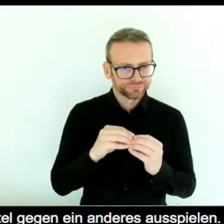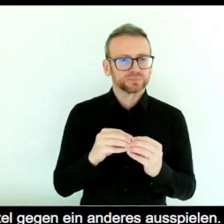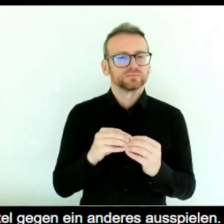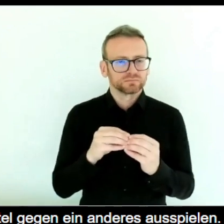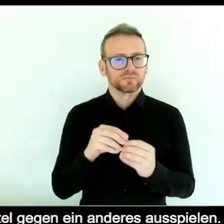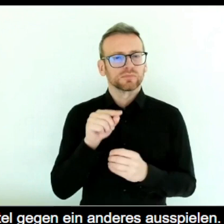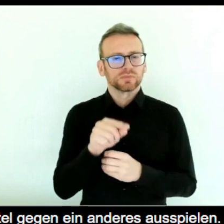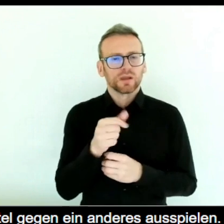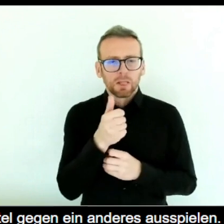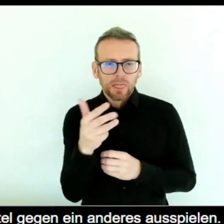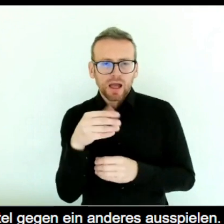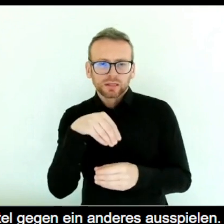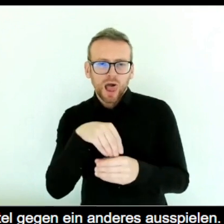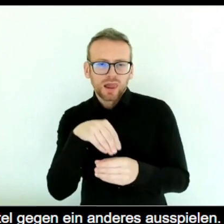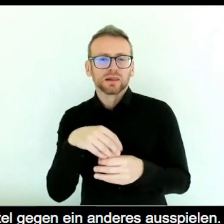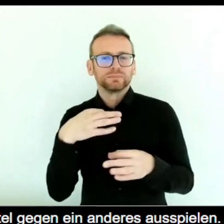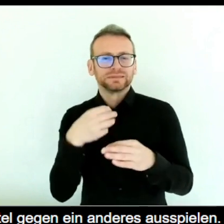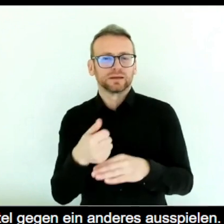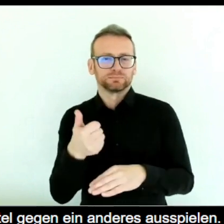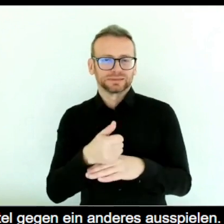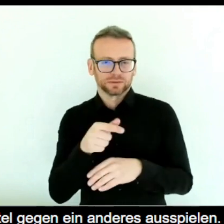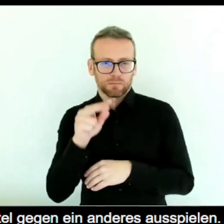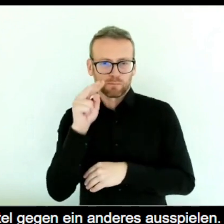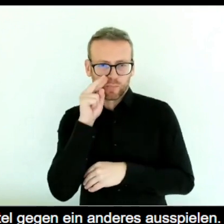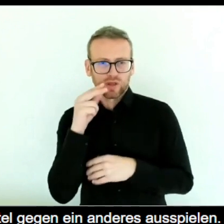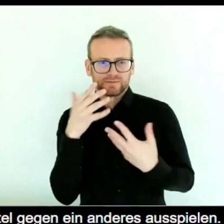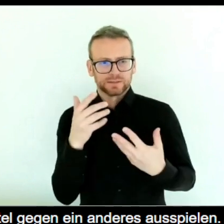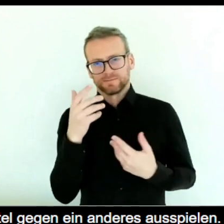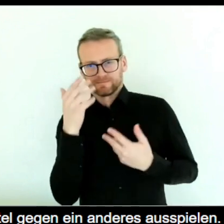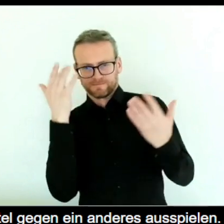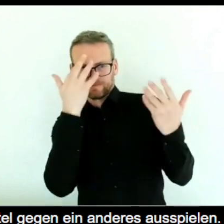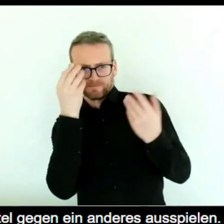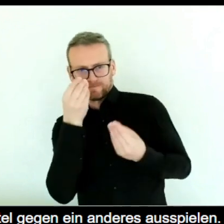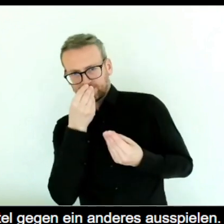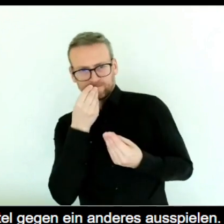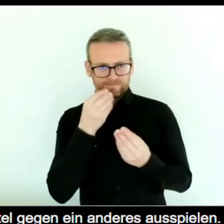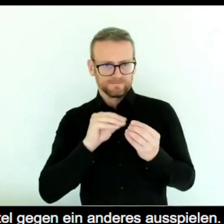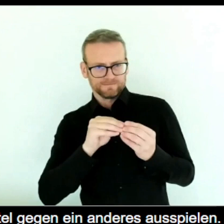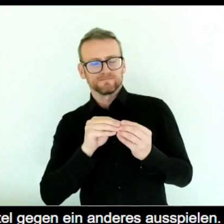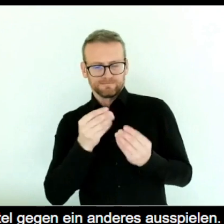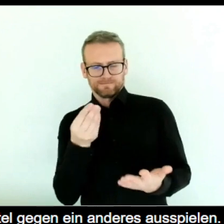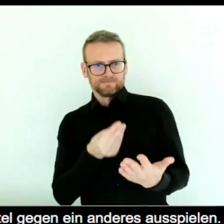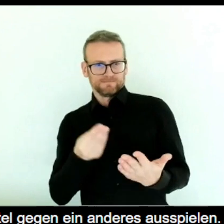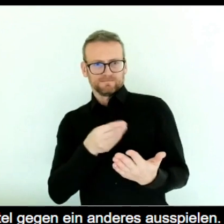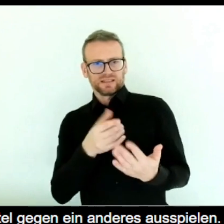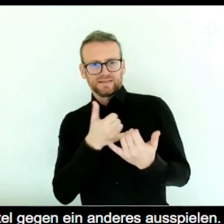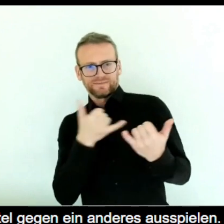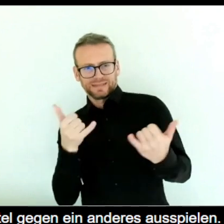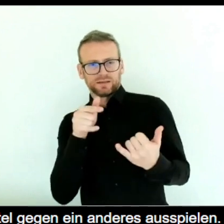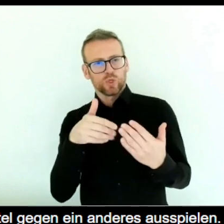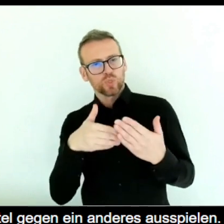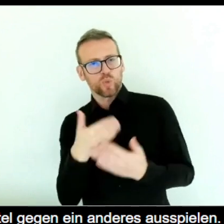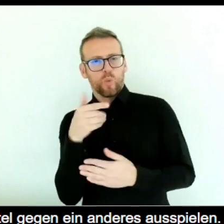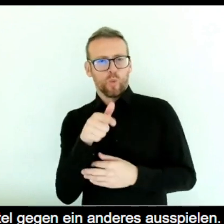bereits diskutiert. Und über den Gesetzentwurf wird der Landtag beschließen. Ich bin überzeugt davon, dass wir mit dem neuen Gesetz